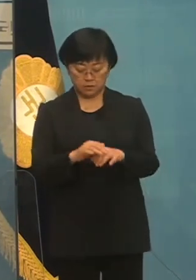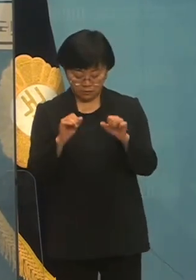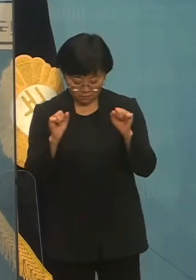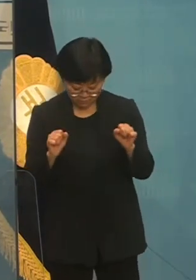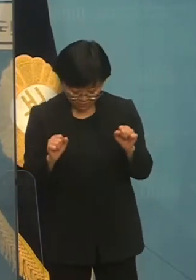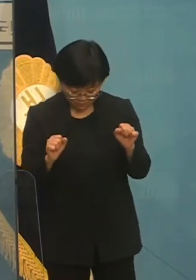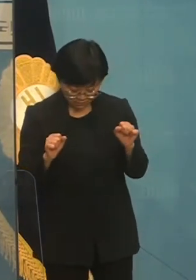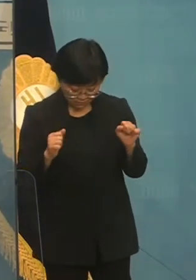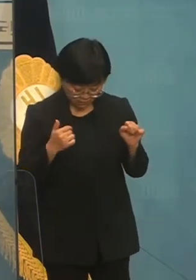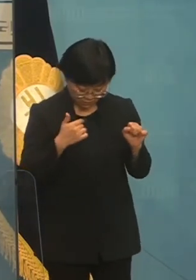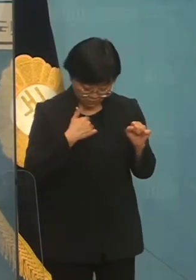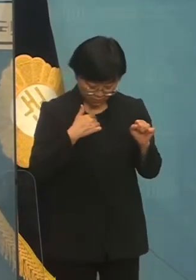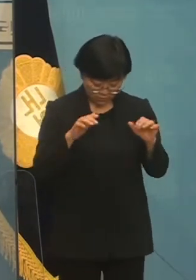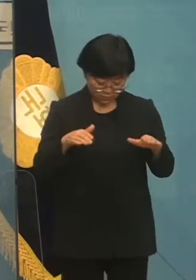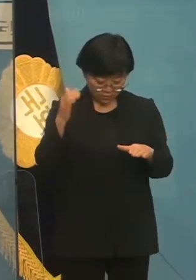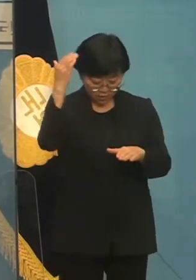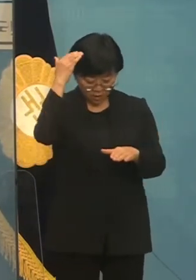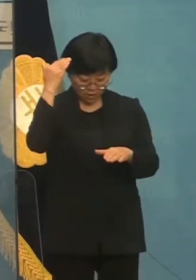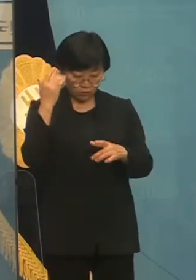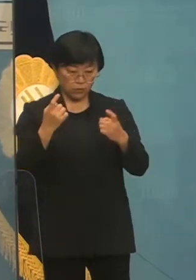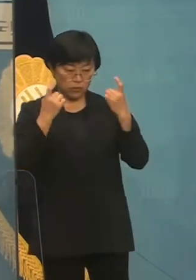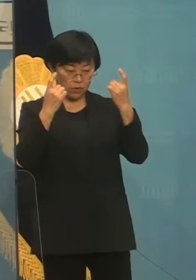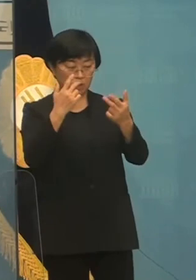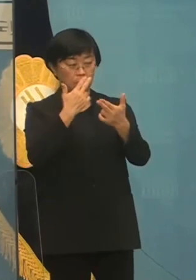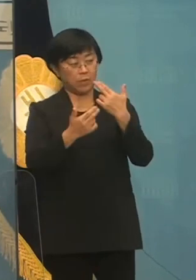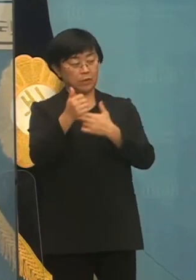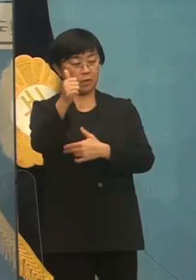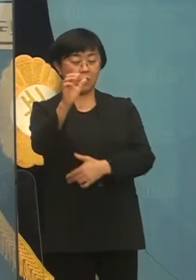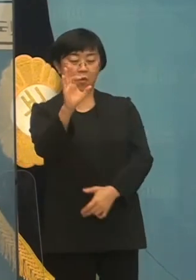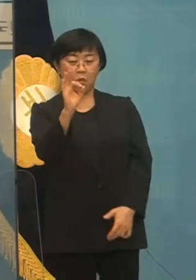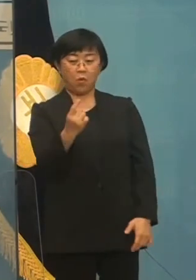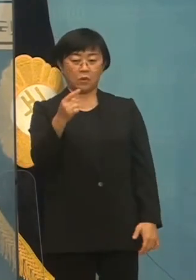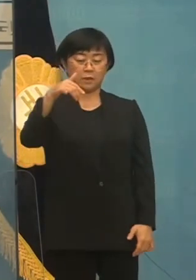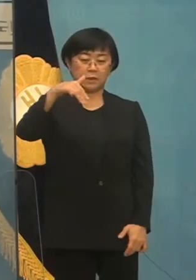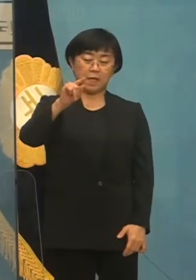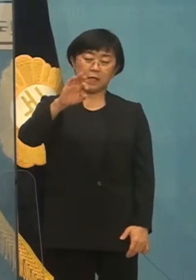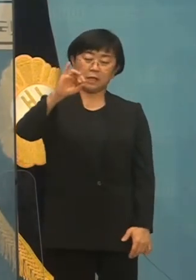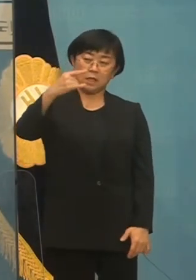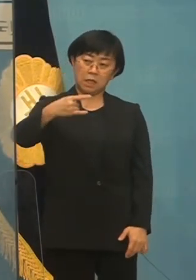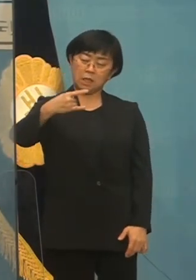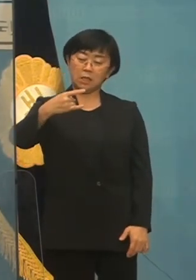안녕하십니까. 저는 현재 한국여행업회 회장을 맡고 있는 오창희입니다.